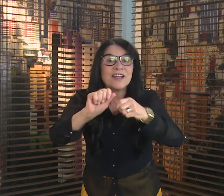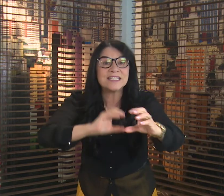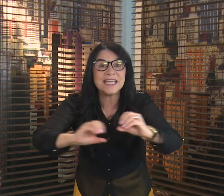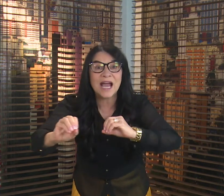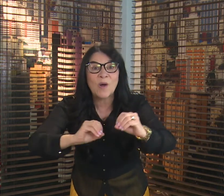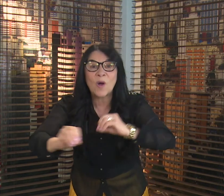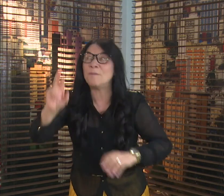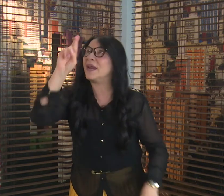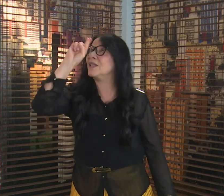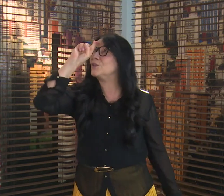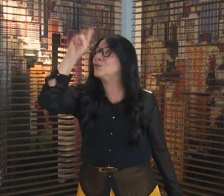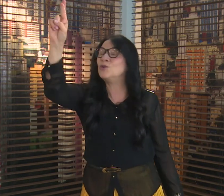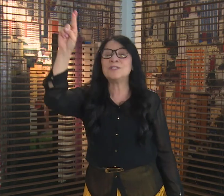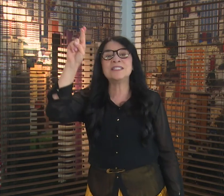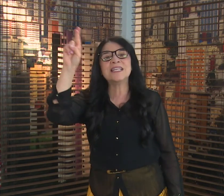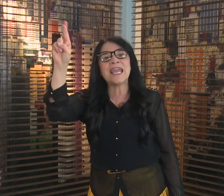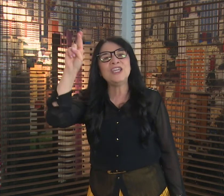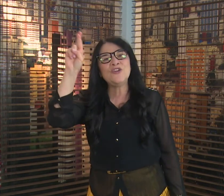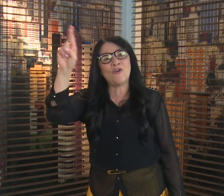fazer a obra do Senhor,